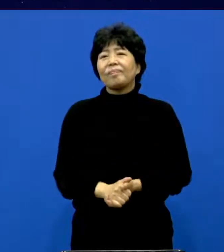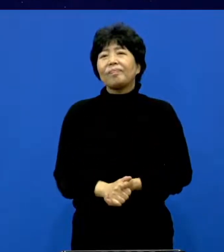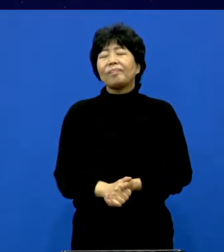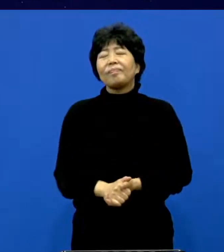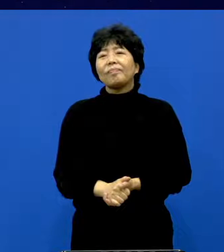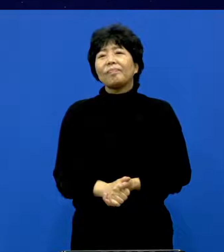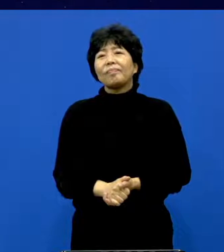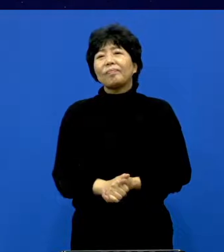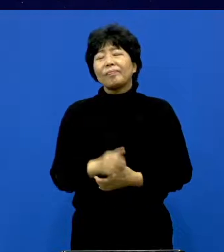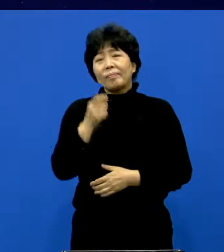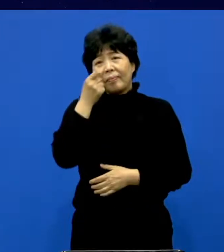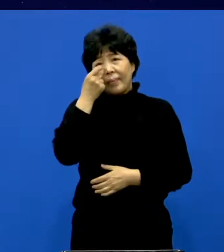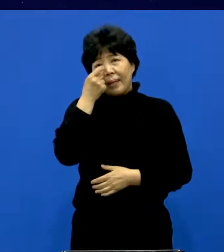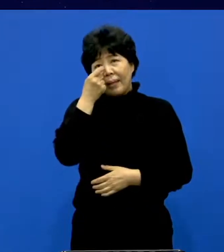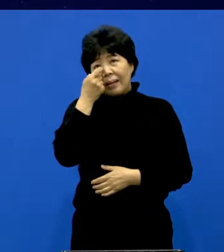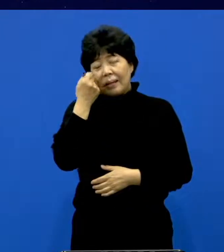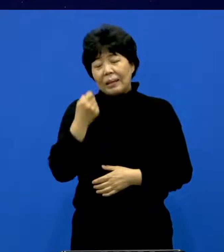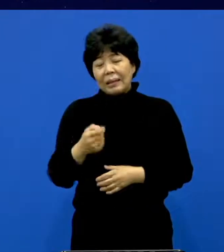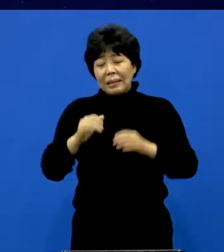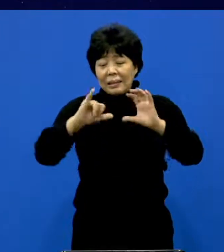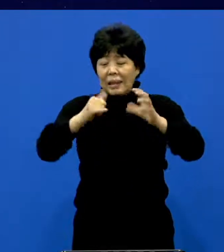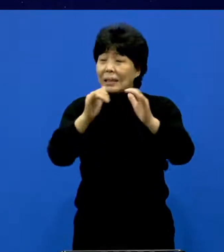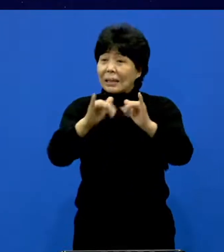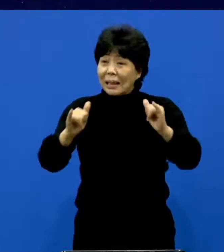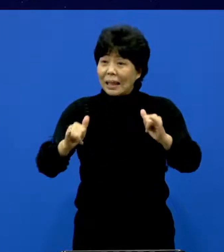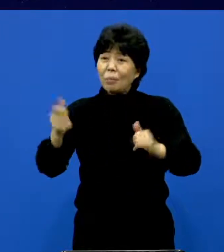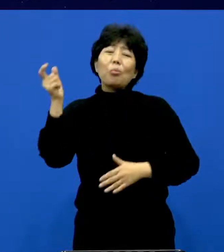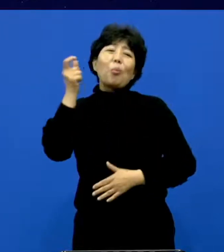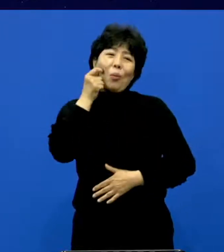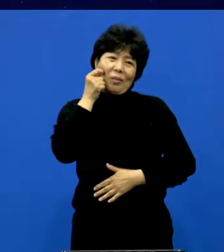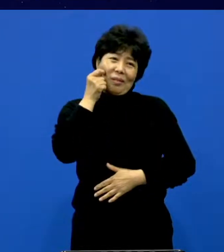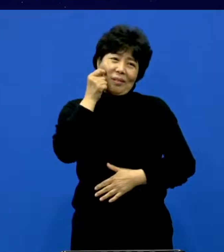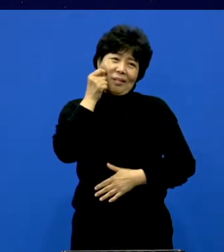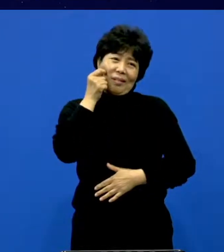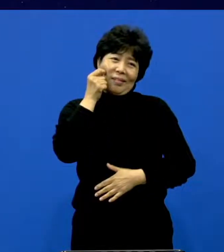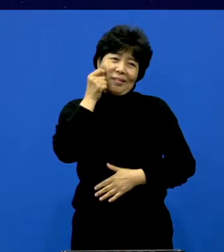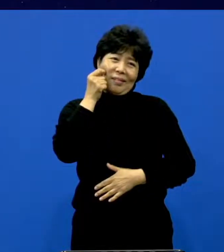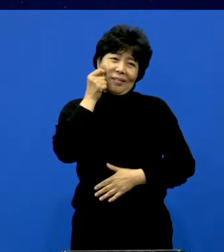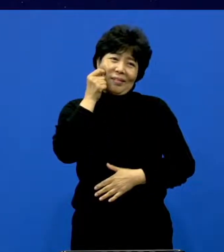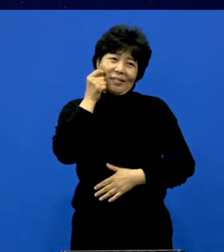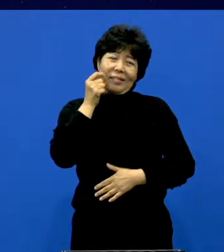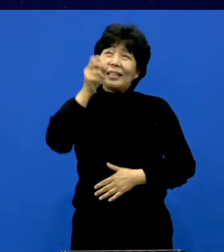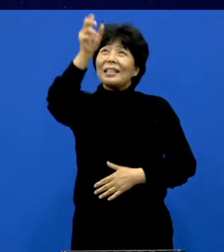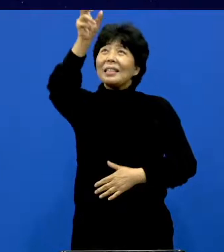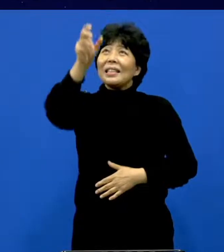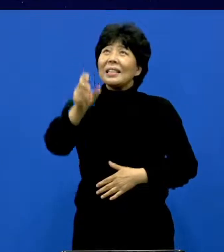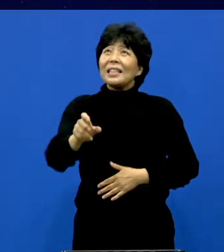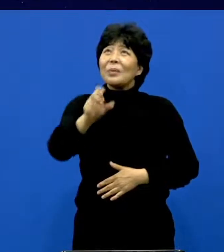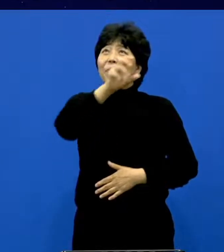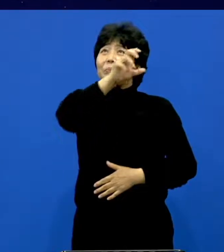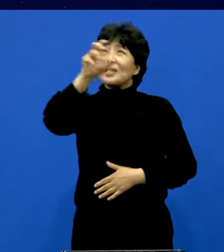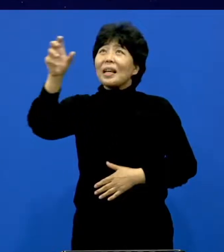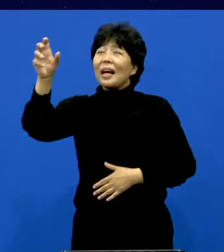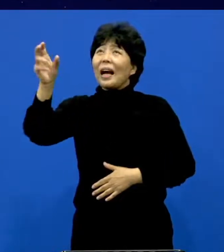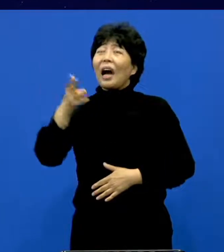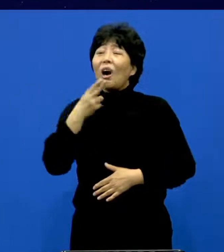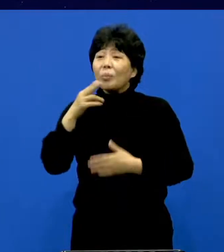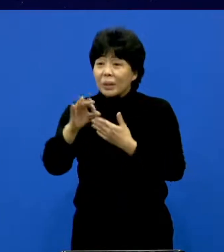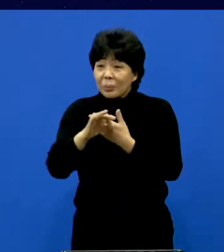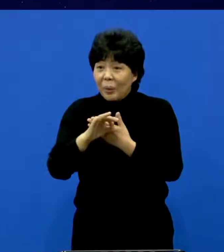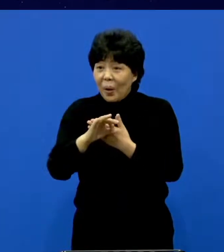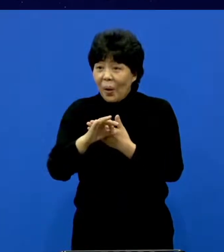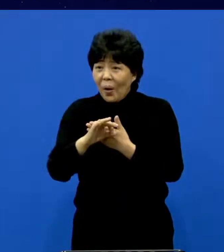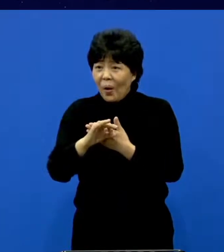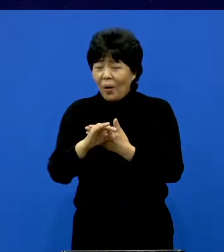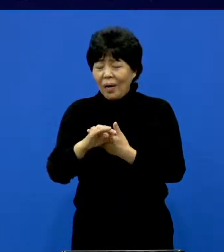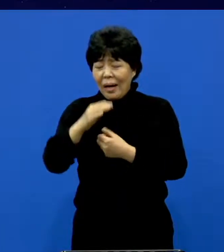근데 여러분, 이것은 세상은 할 수가 없어요. 이것은 할 수가 없다는 겁니다. 십자가가 없으면 불가능해요. 하나님의 사랑을